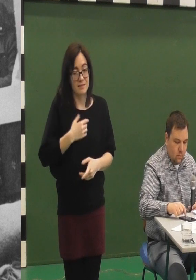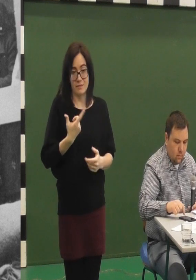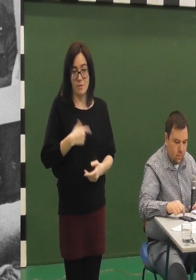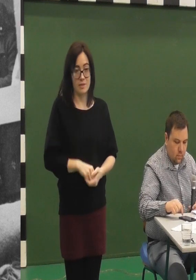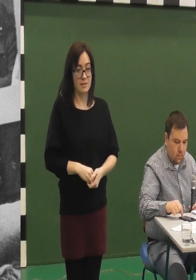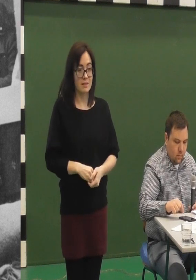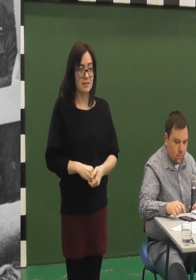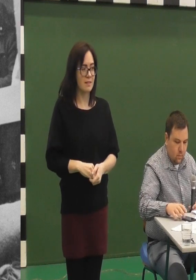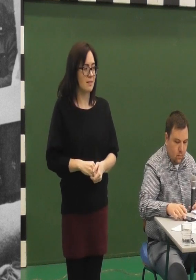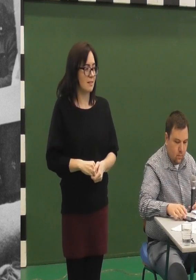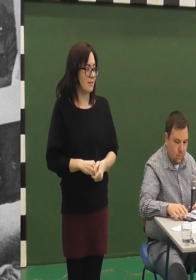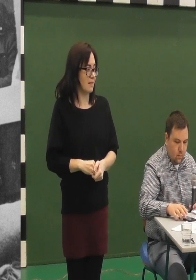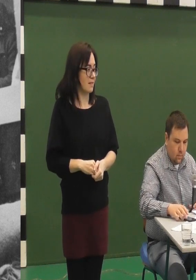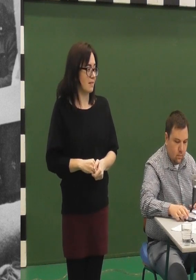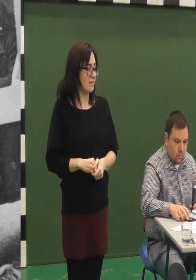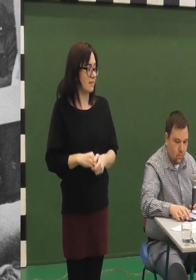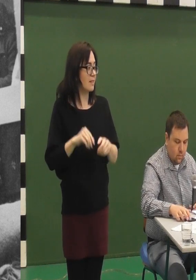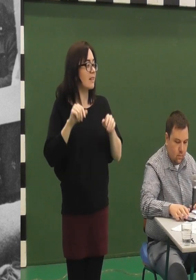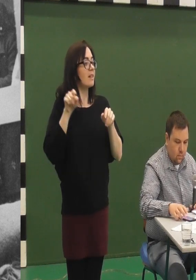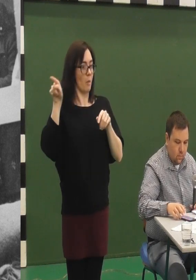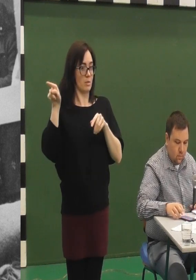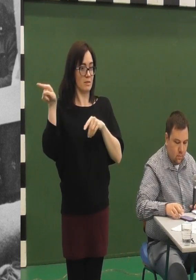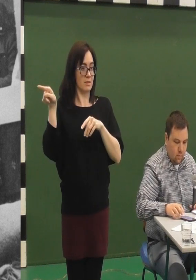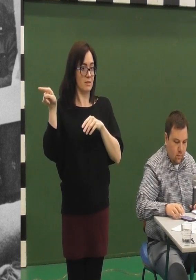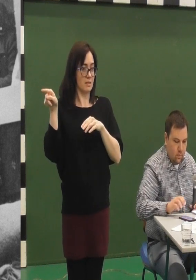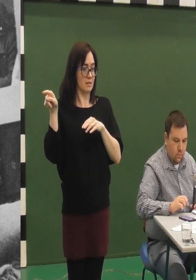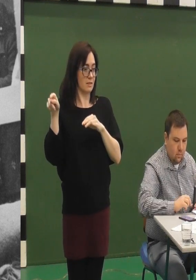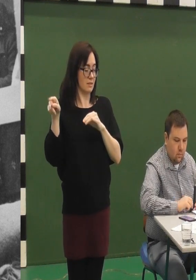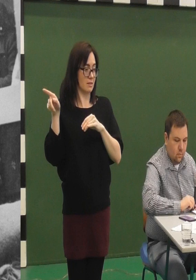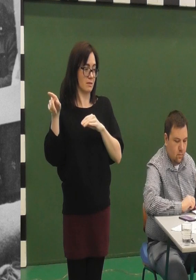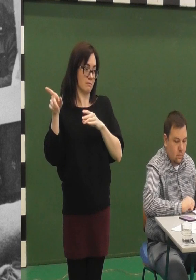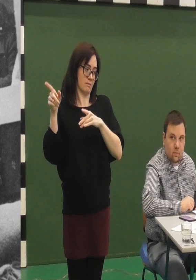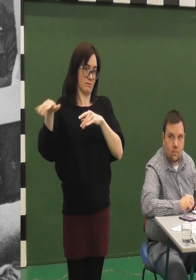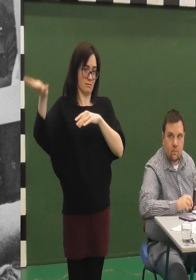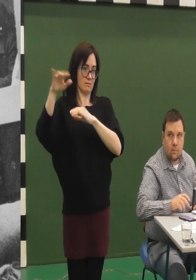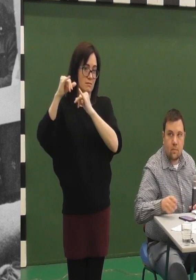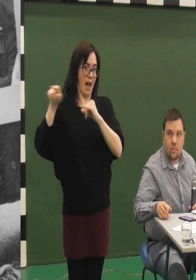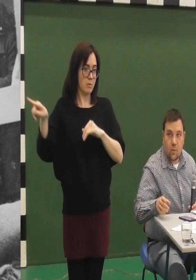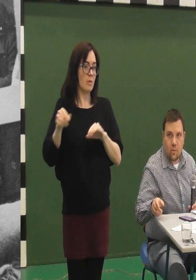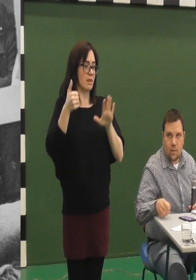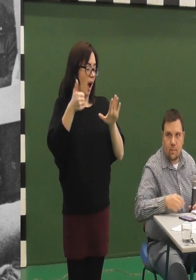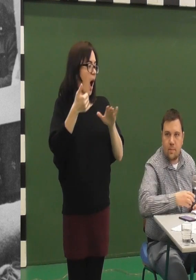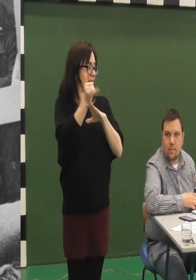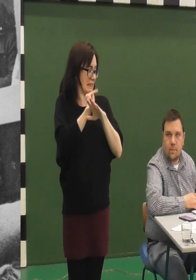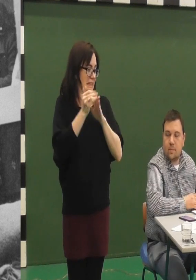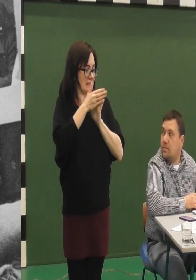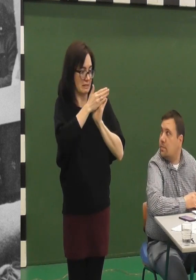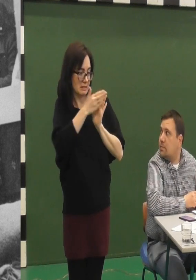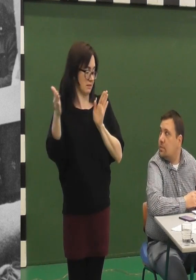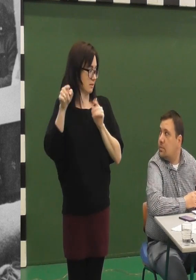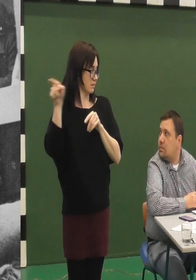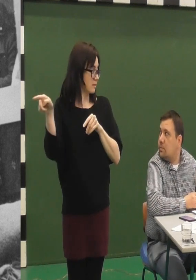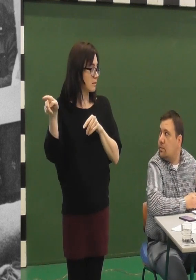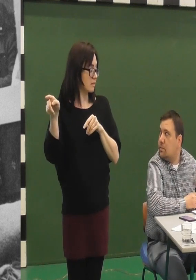ez 6-7 év volt, amíg ott maradtunk Auschwitzban. Utána